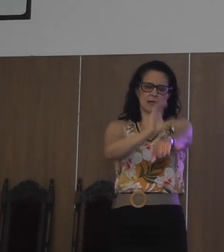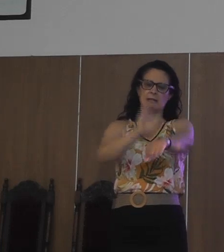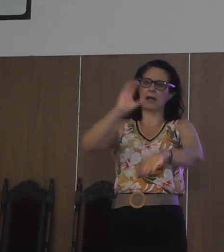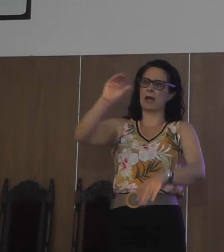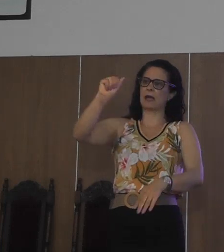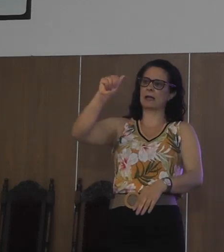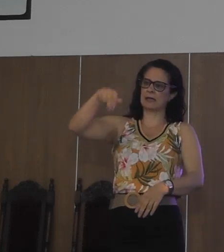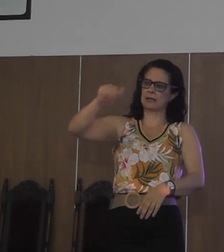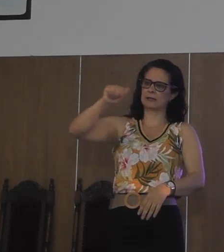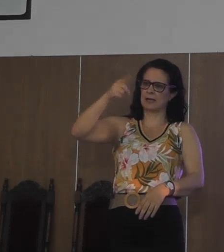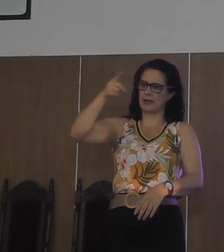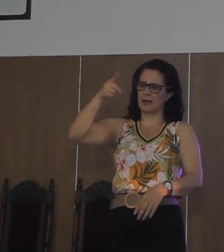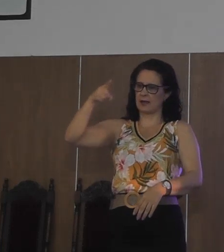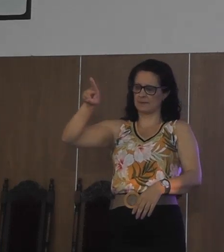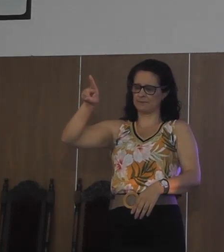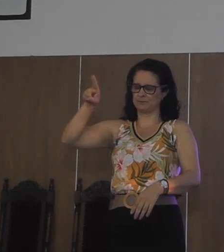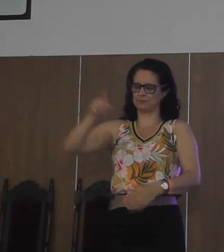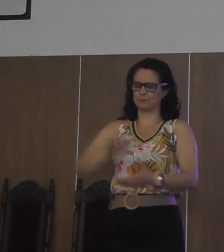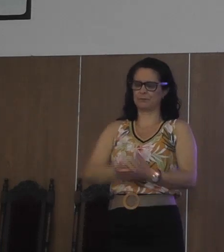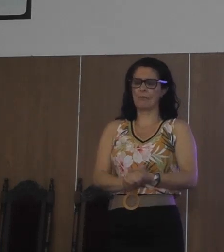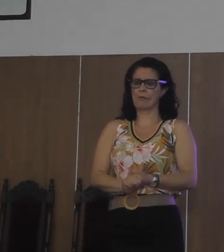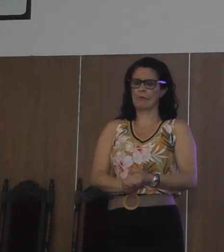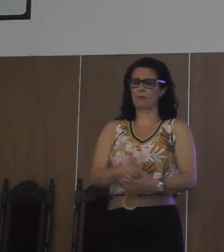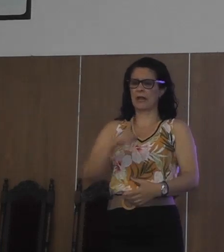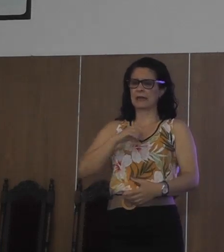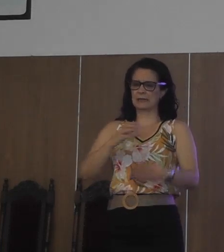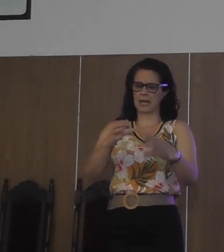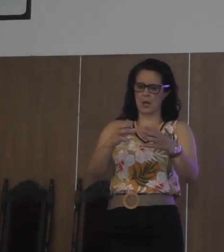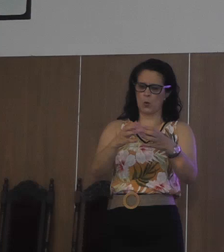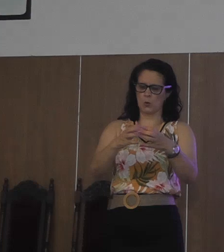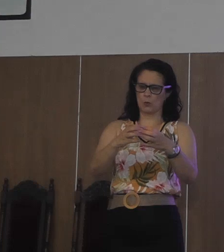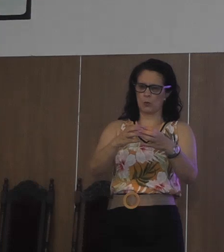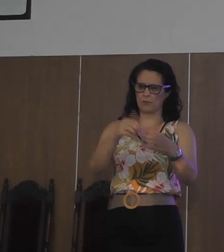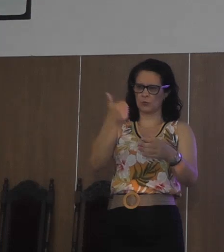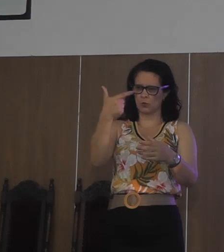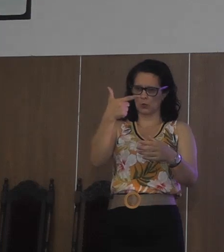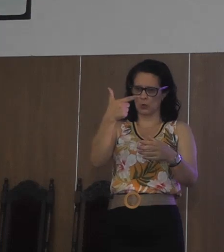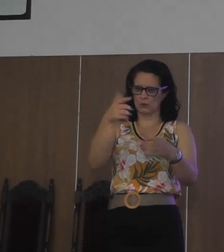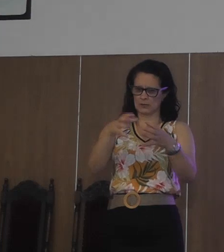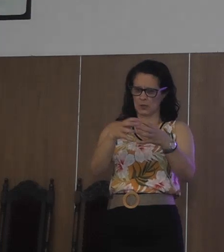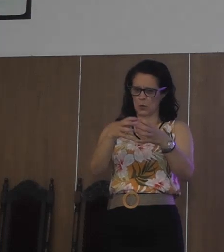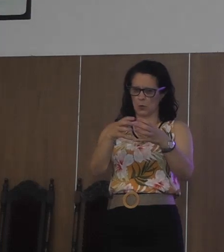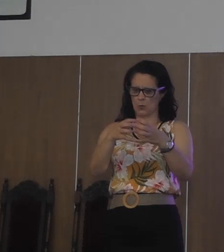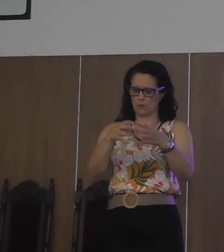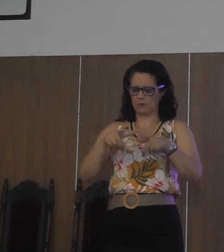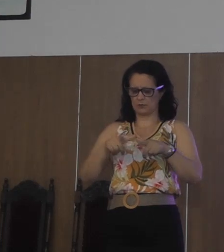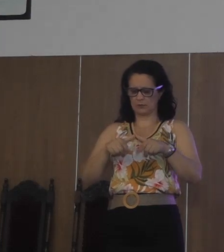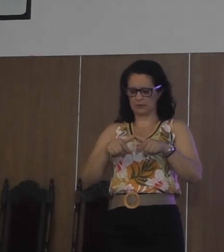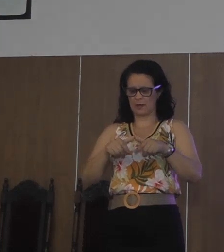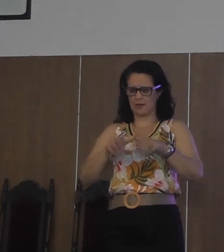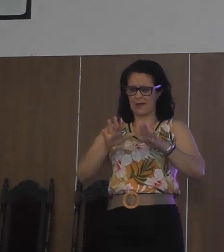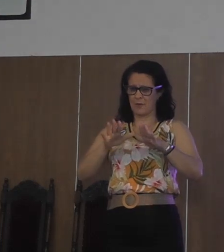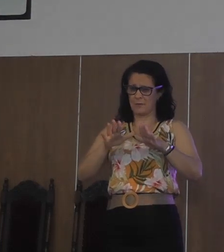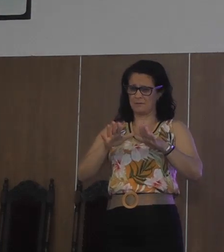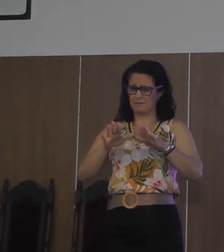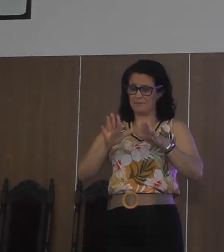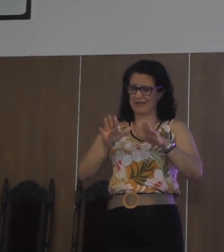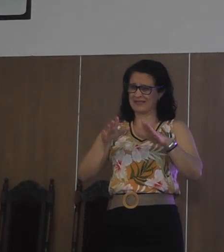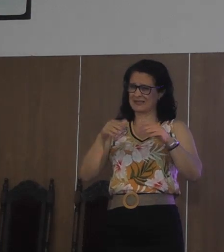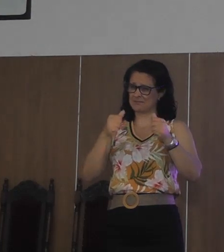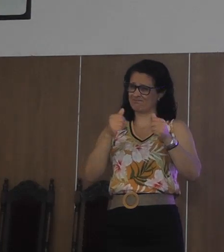as 12 tribos de Israel ultrapassarem o rio Jordão. Havia um empecilho na frente do